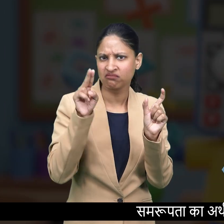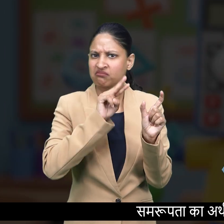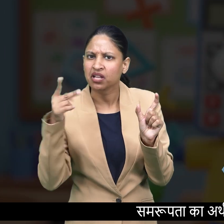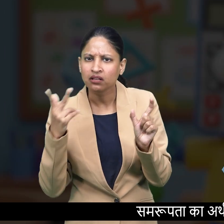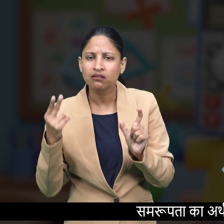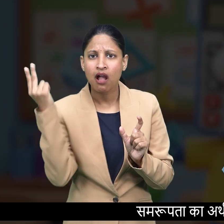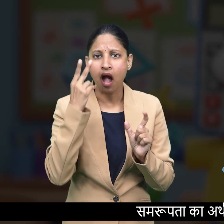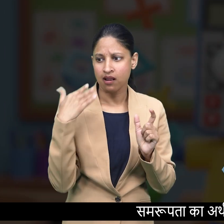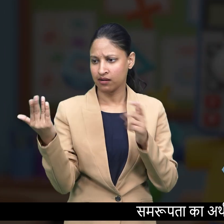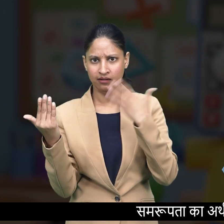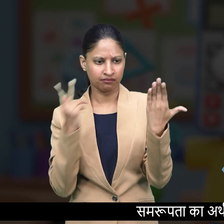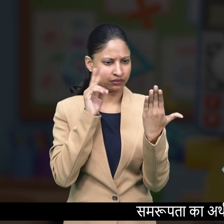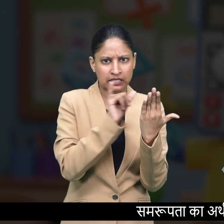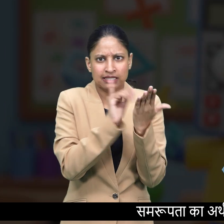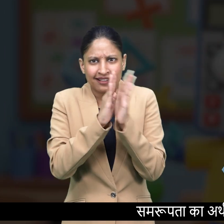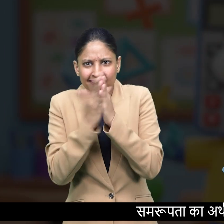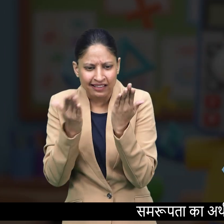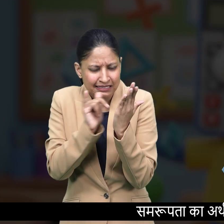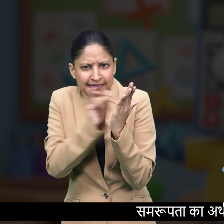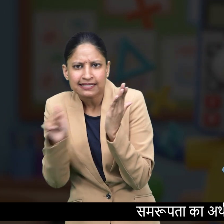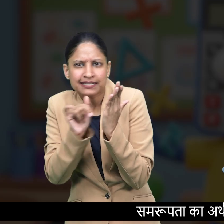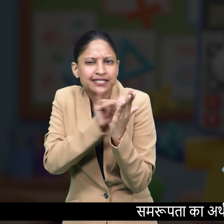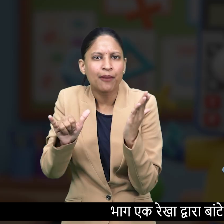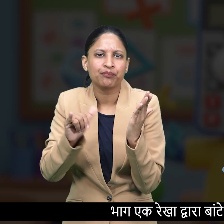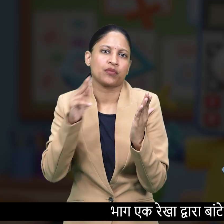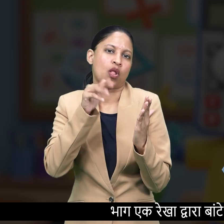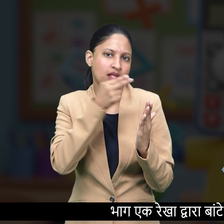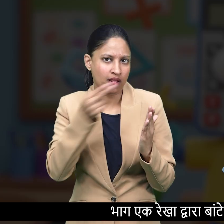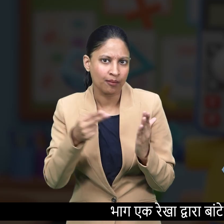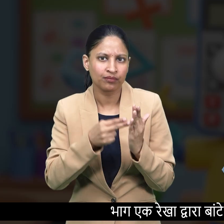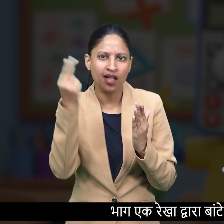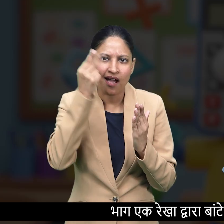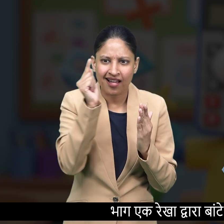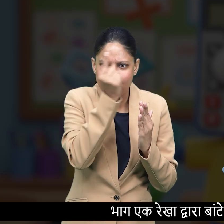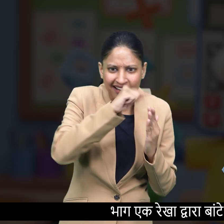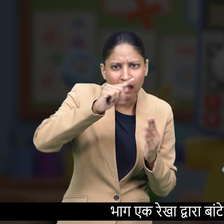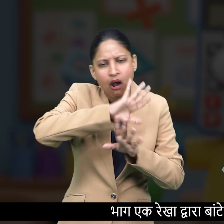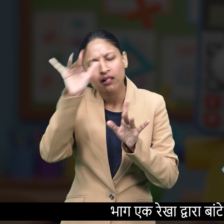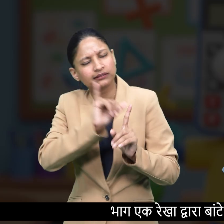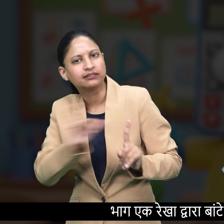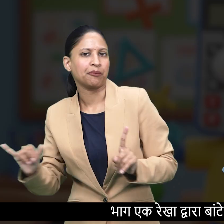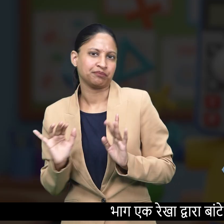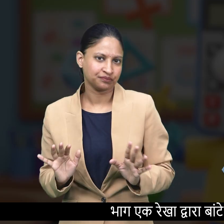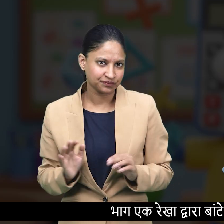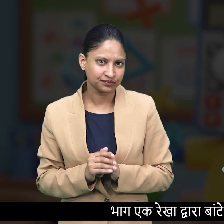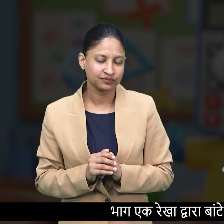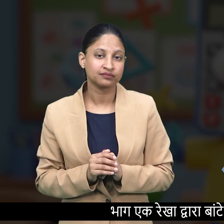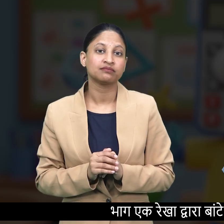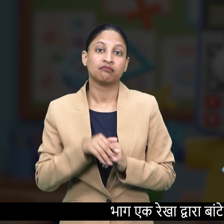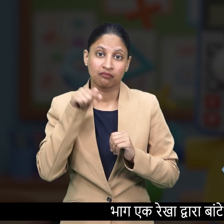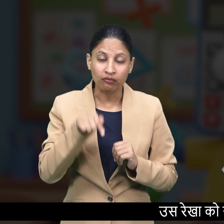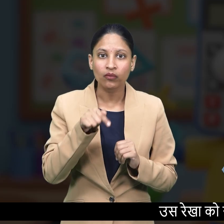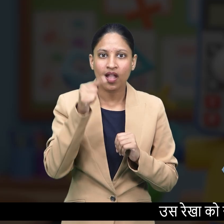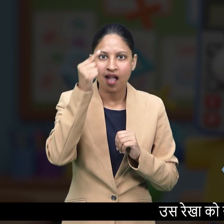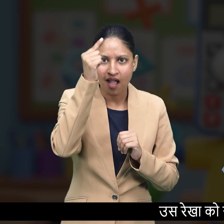समरूपता का अर्थ है कि किसी आकृति के दोनों भागों पर एक रेखा द्वारा काटे जाने पर एक समान दिखाई